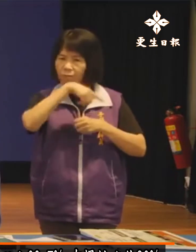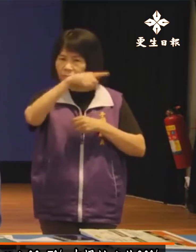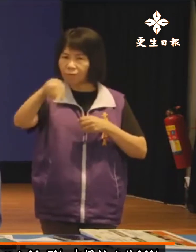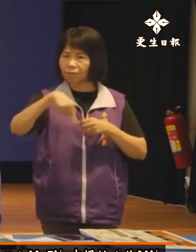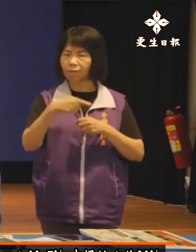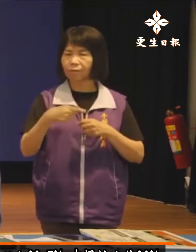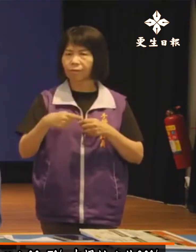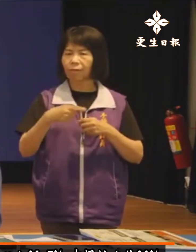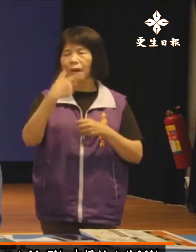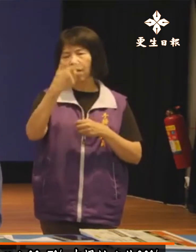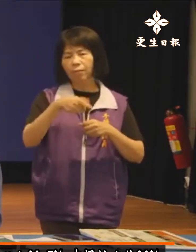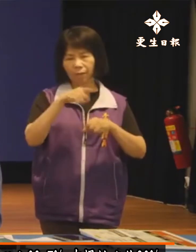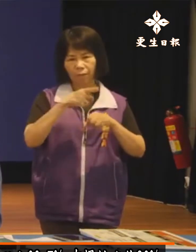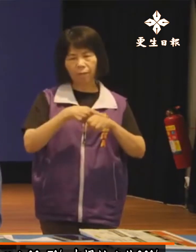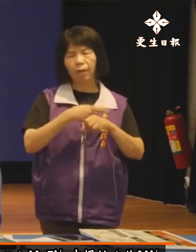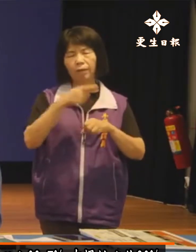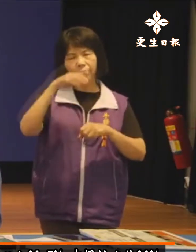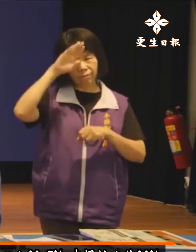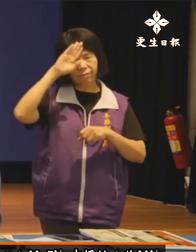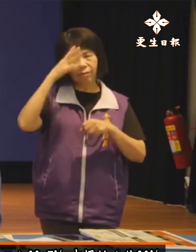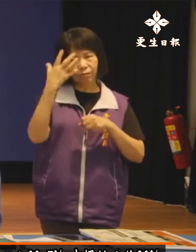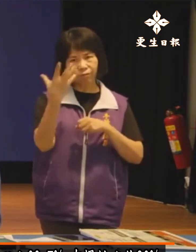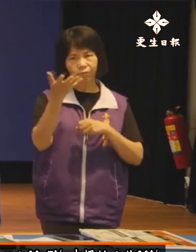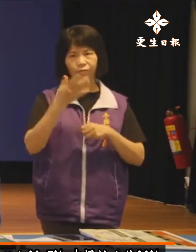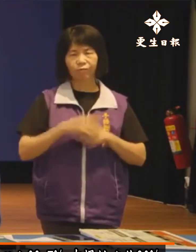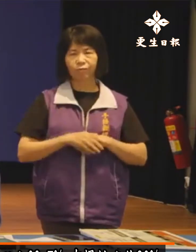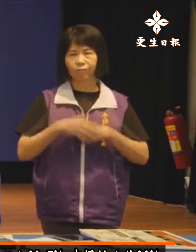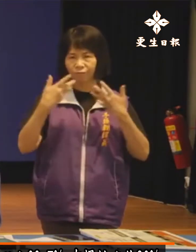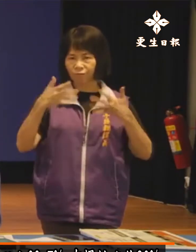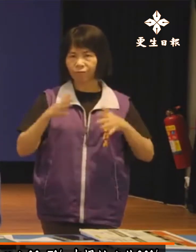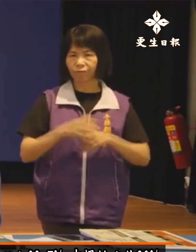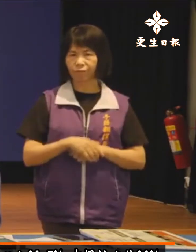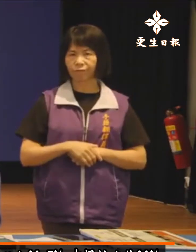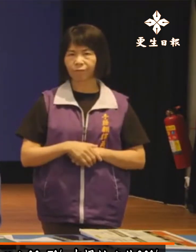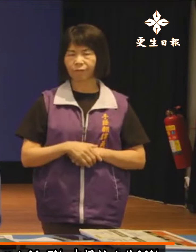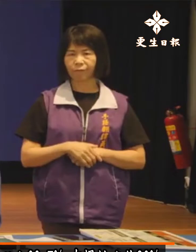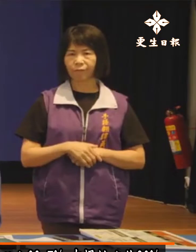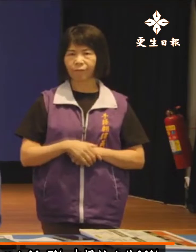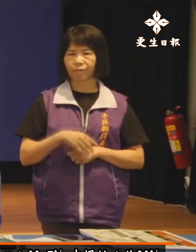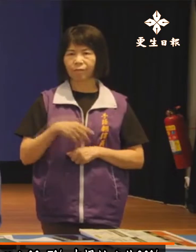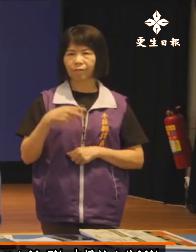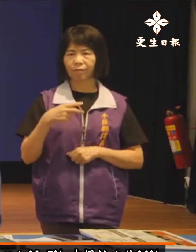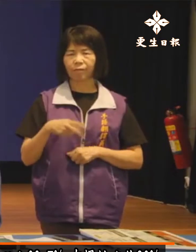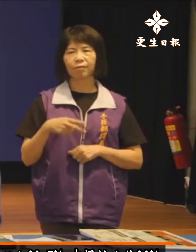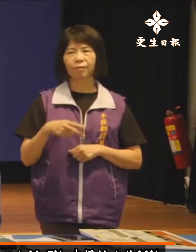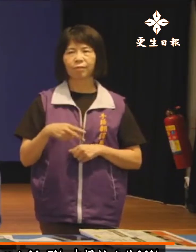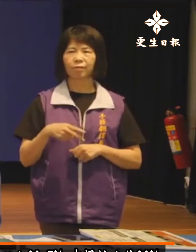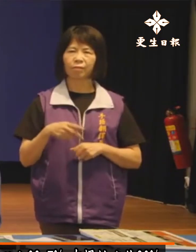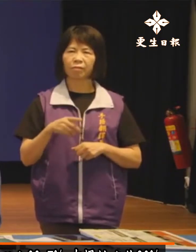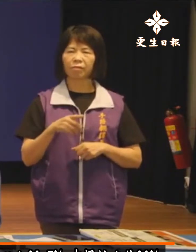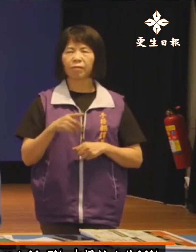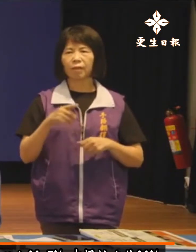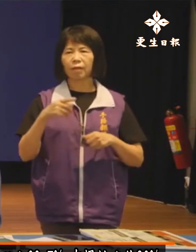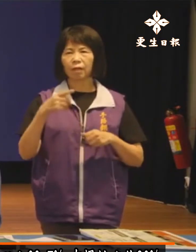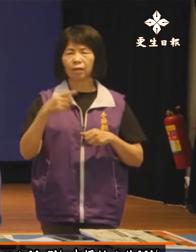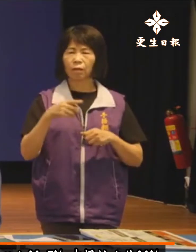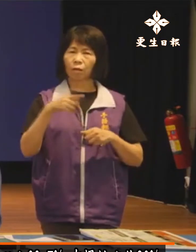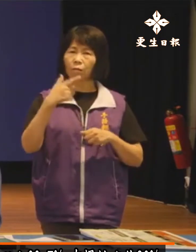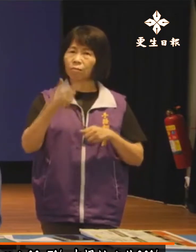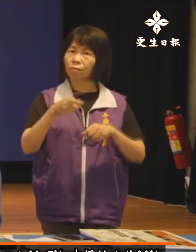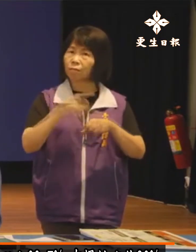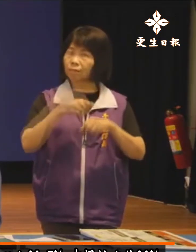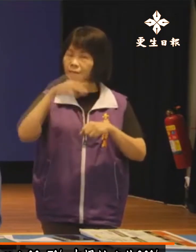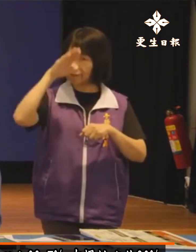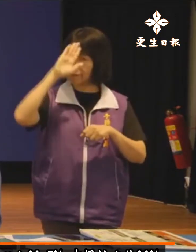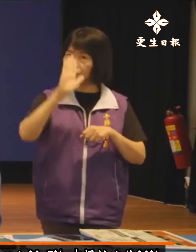很多的长者，确实他只是很多的慢性病，这个缠绕他的一生。那这